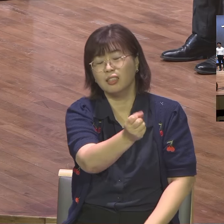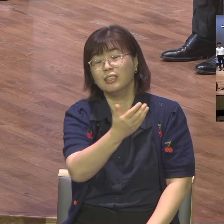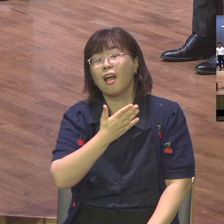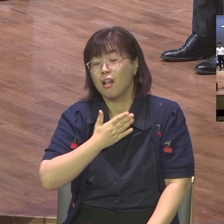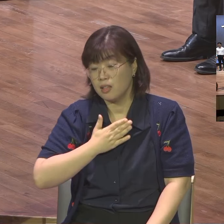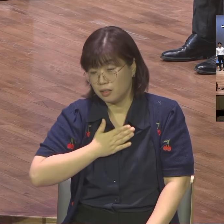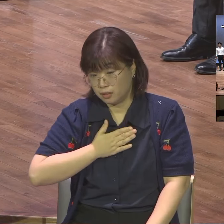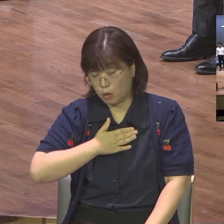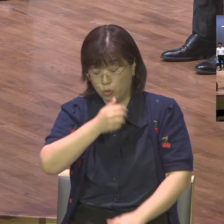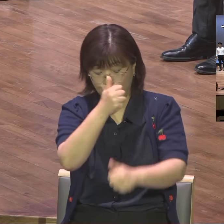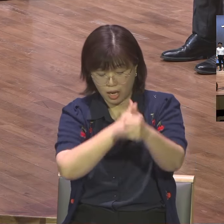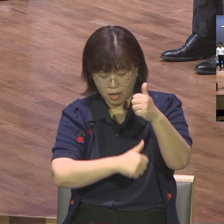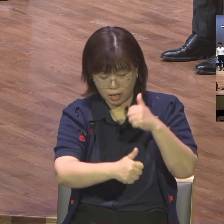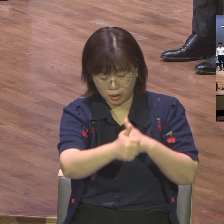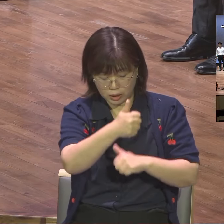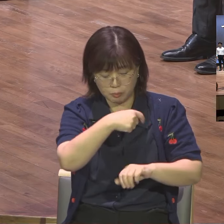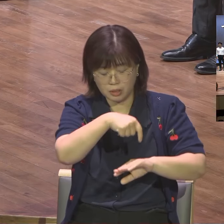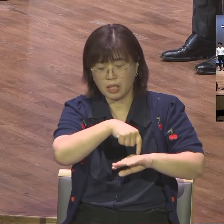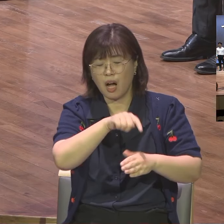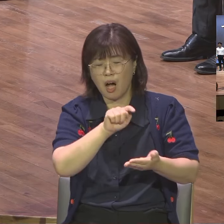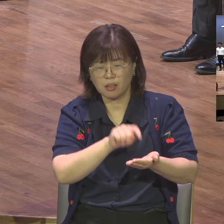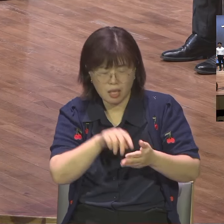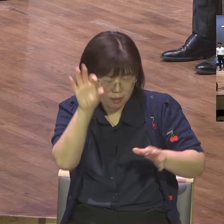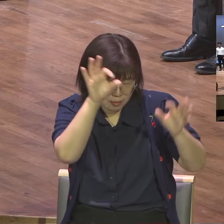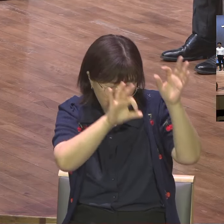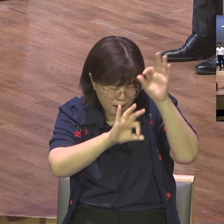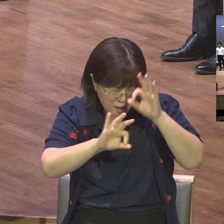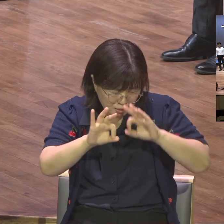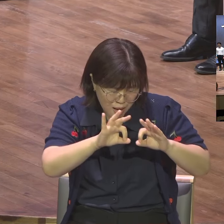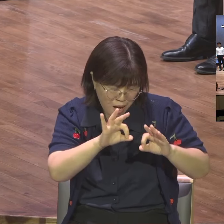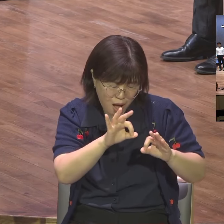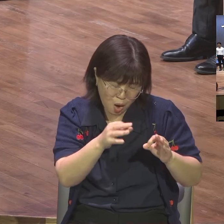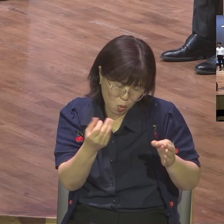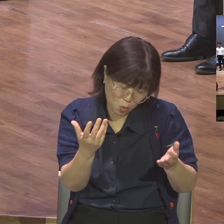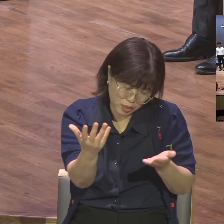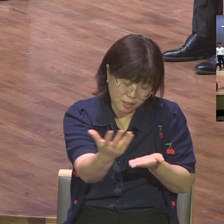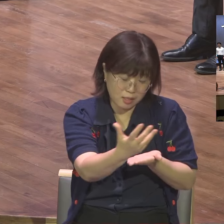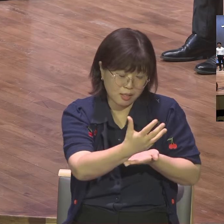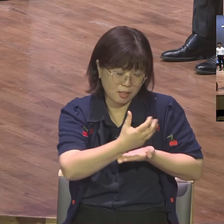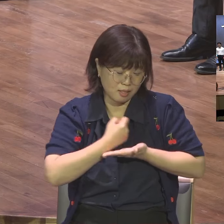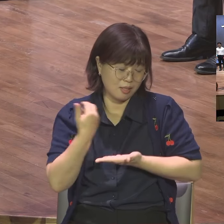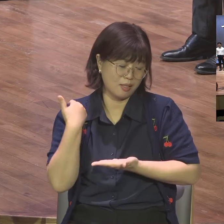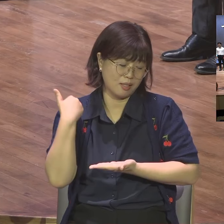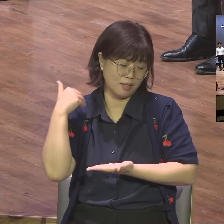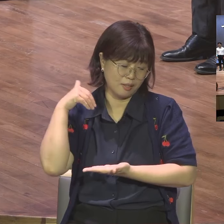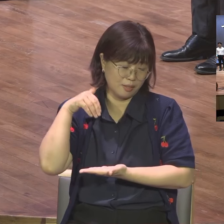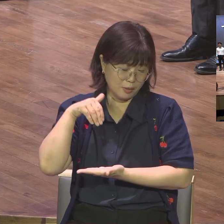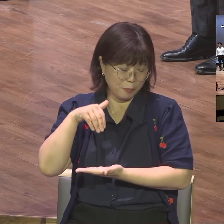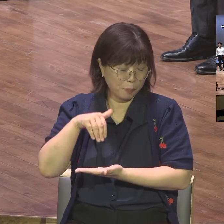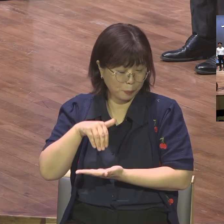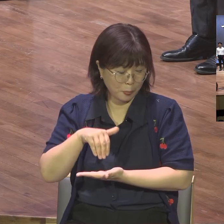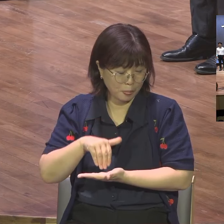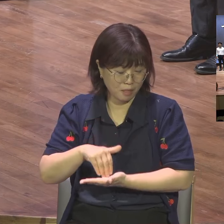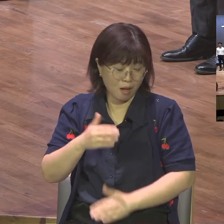빼앗겨버린 내 힘든 심장 찾아오리